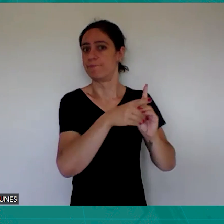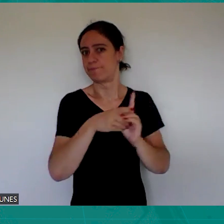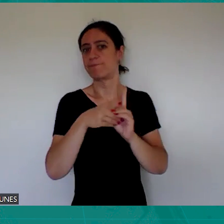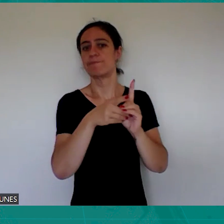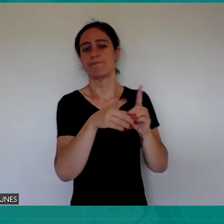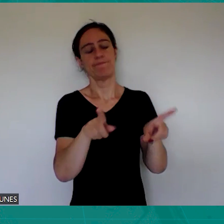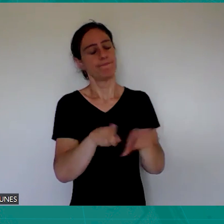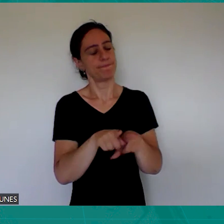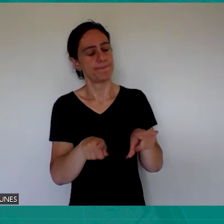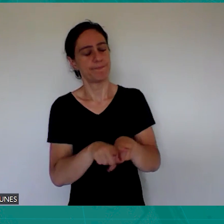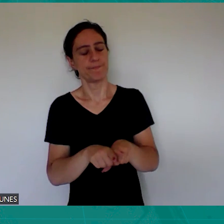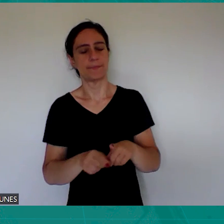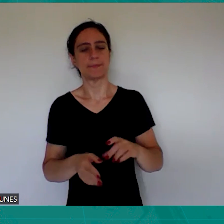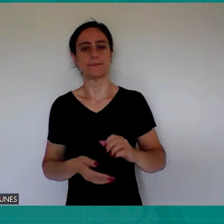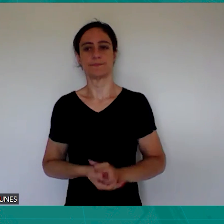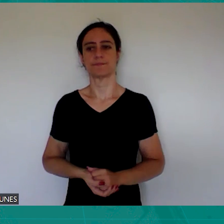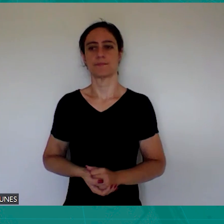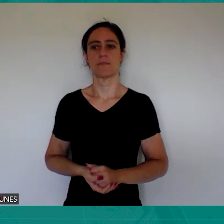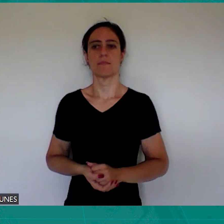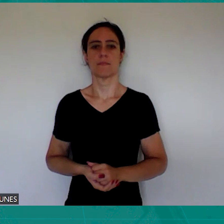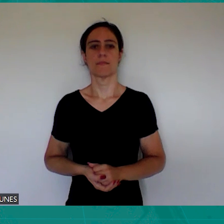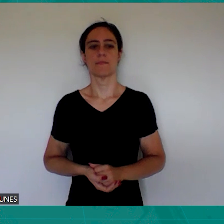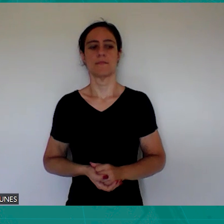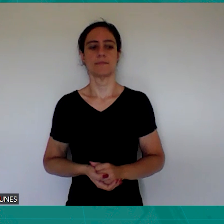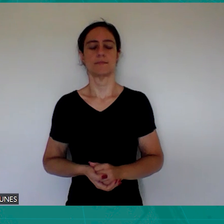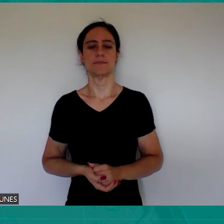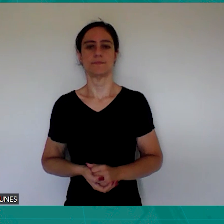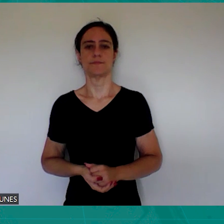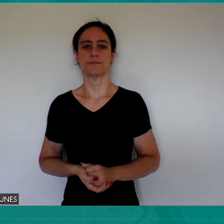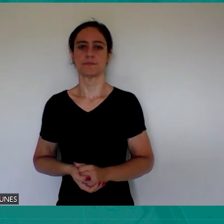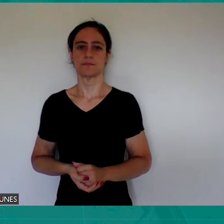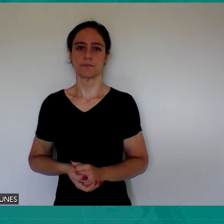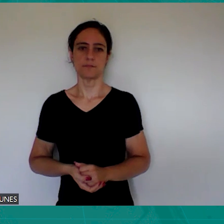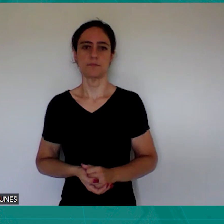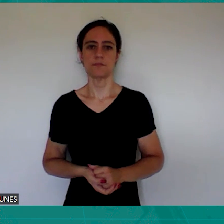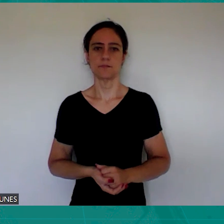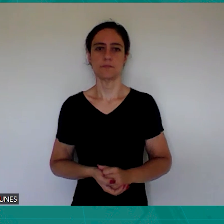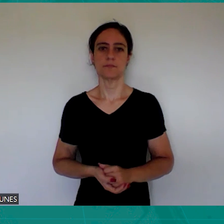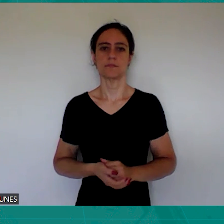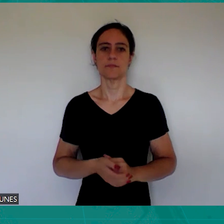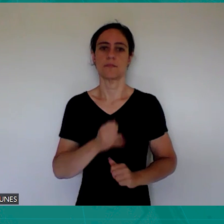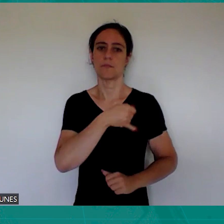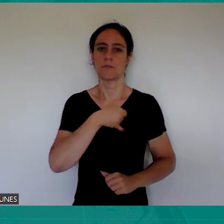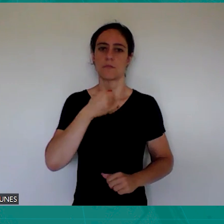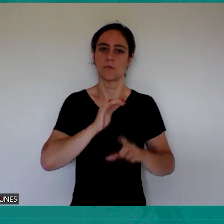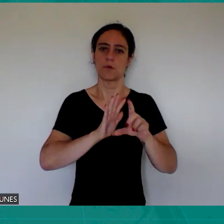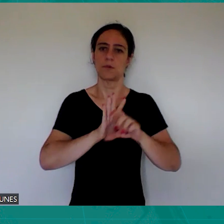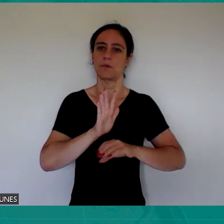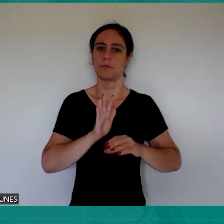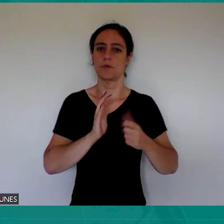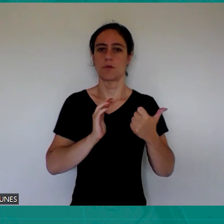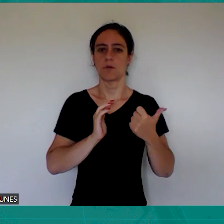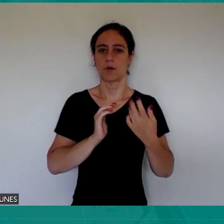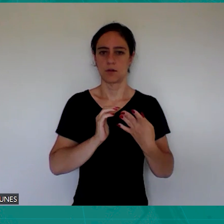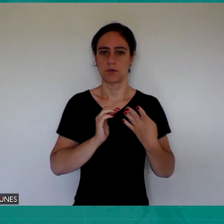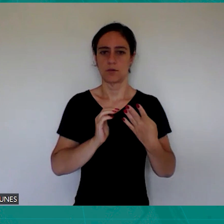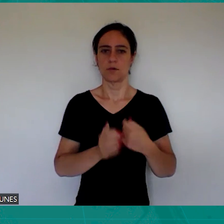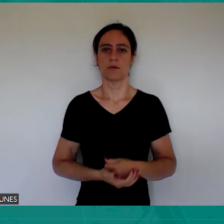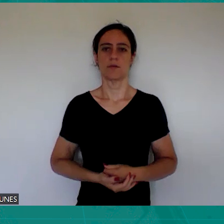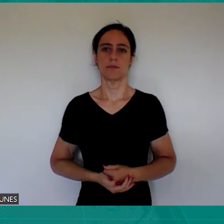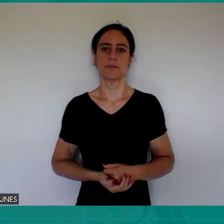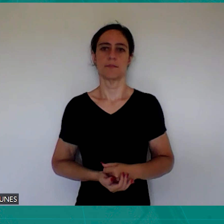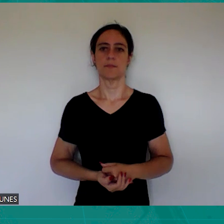lá para João 14. Ó Senhor Jesus.